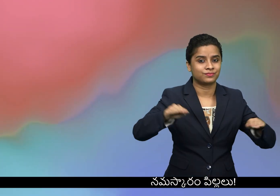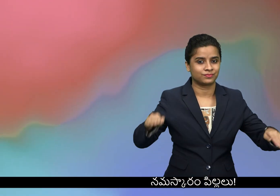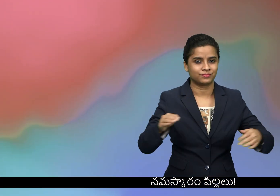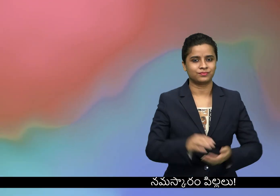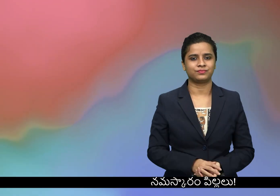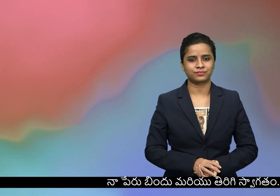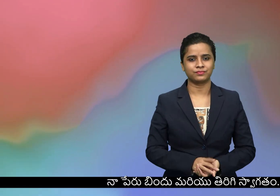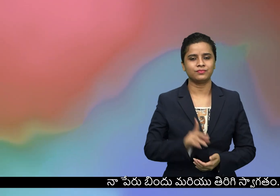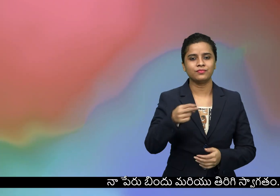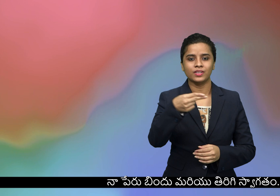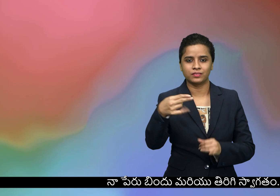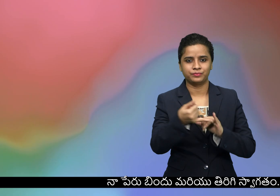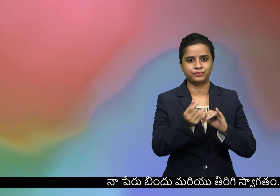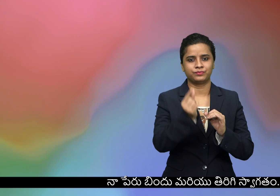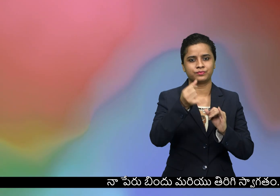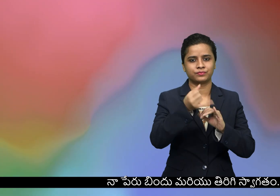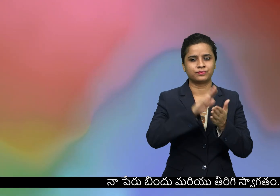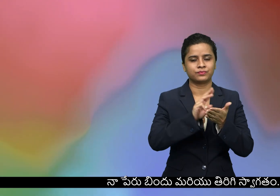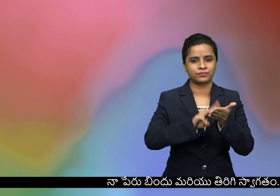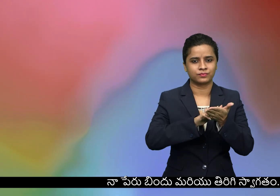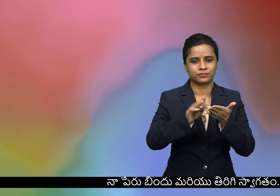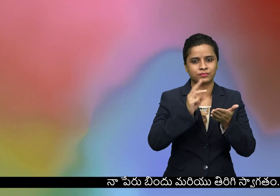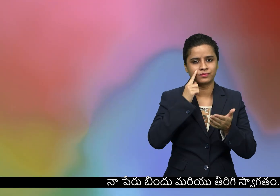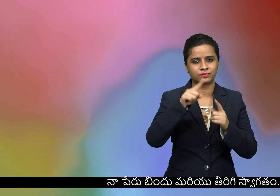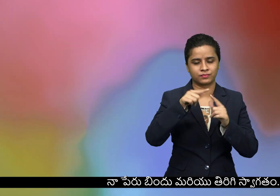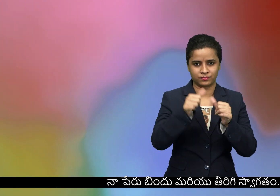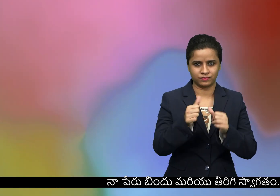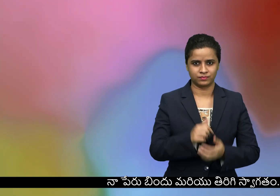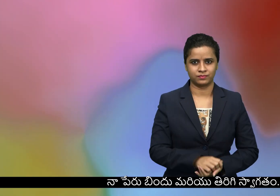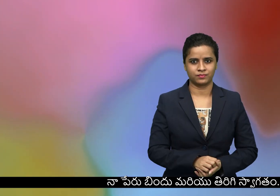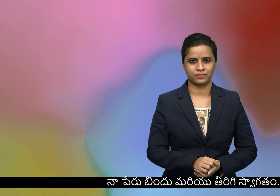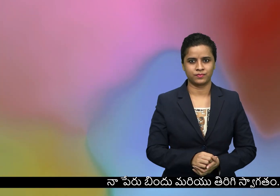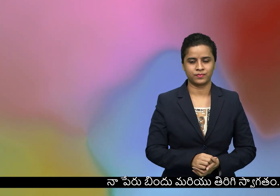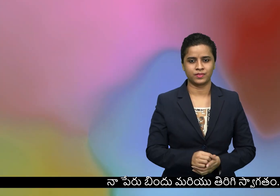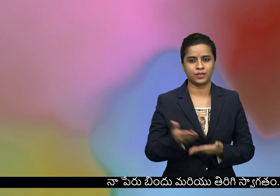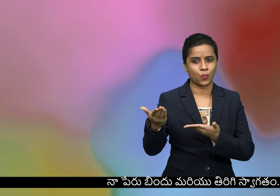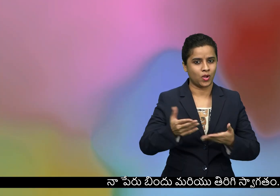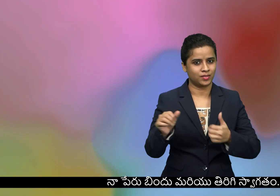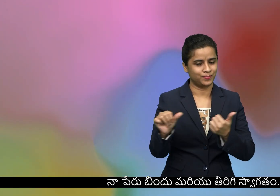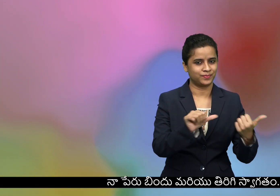నమస్కారం పిల్లలు, నా పేరు బిందు మరియు తిరిగి స్వాగతం.